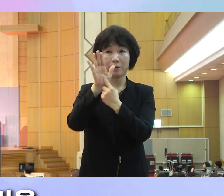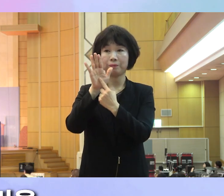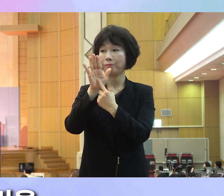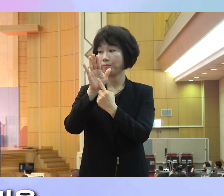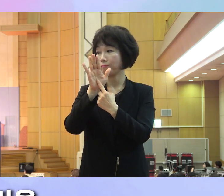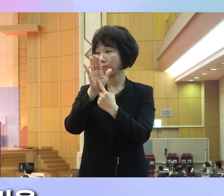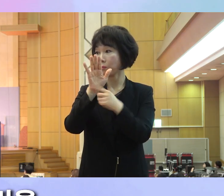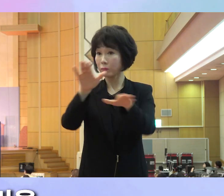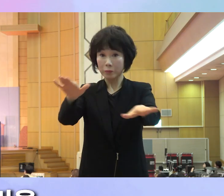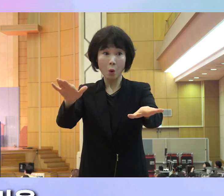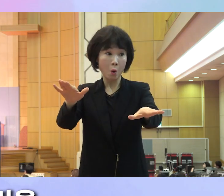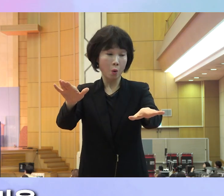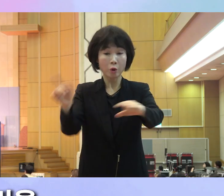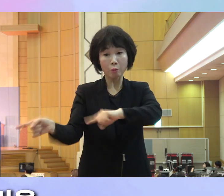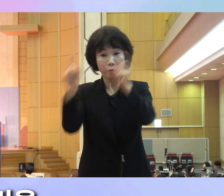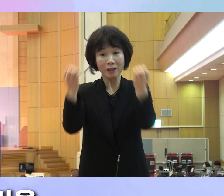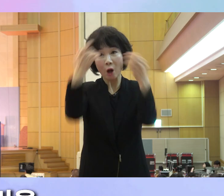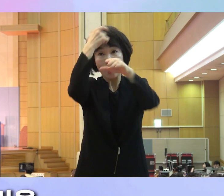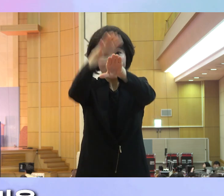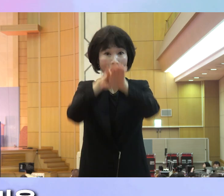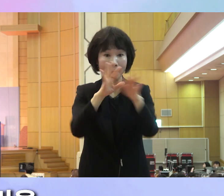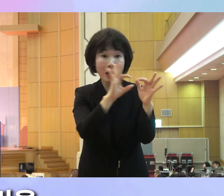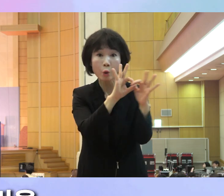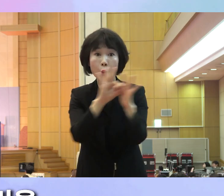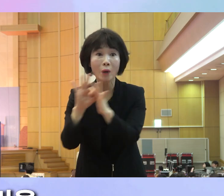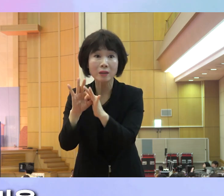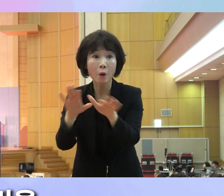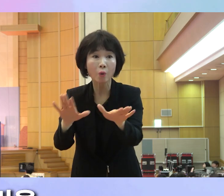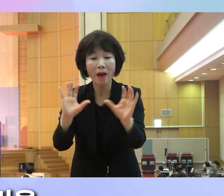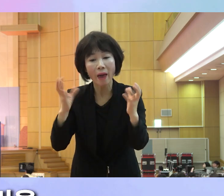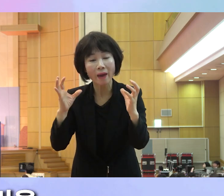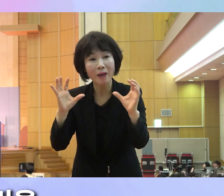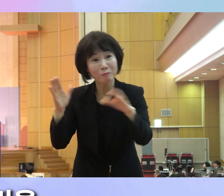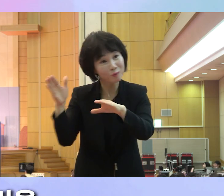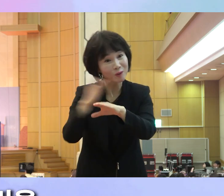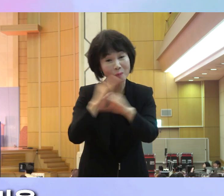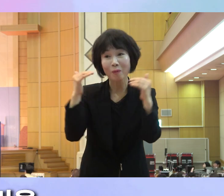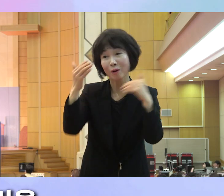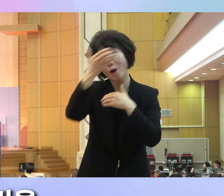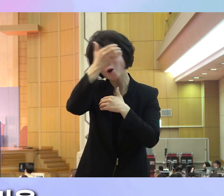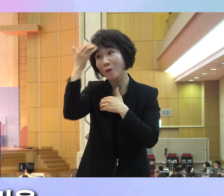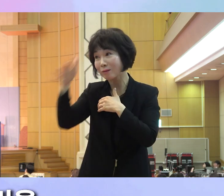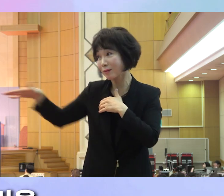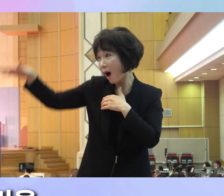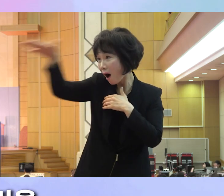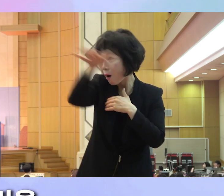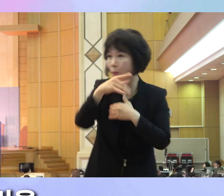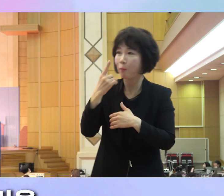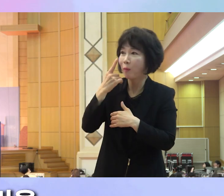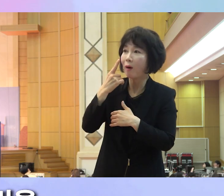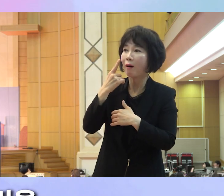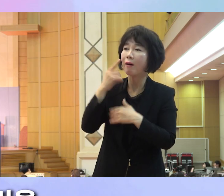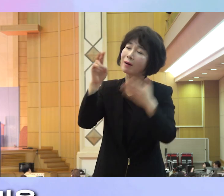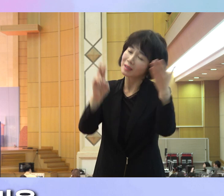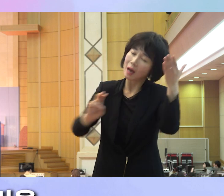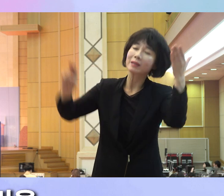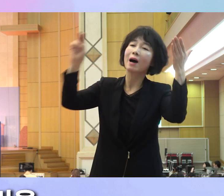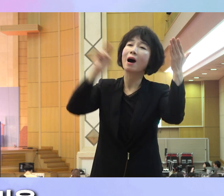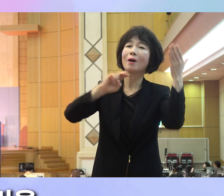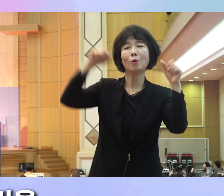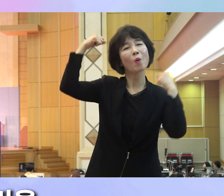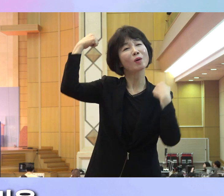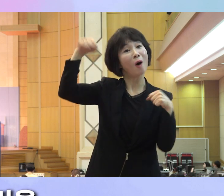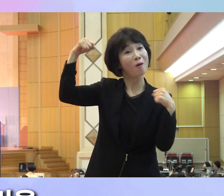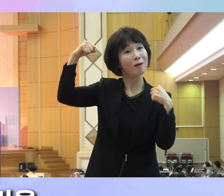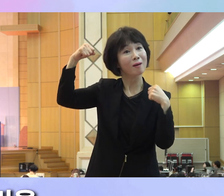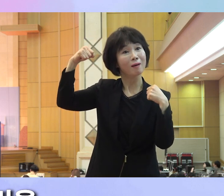말씀드리겠습니다. 오늘 이렇게 부활절 예배를 통해서 어린아이들로부터 또 청년들까지 찬양과 또